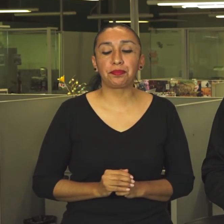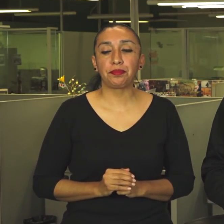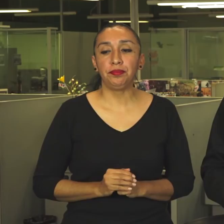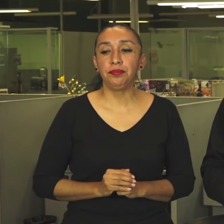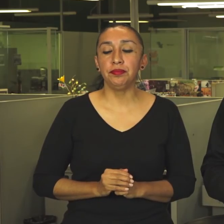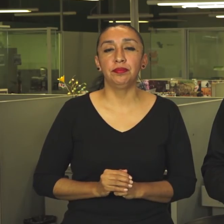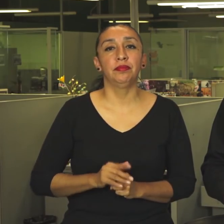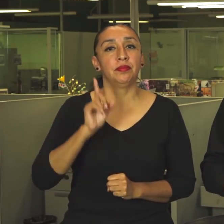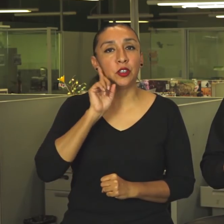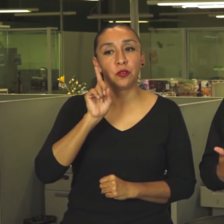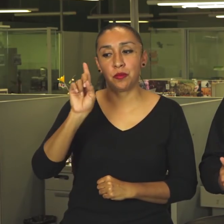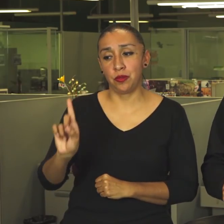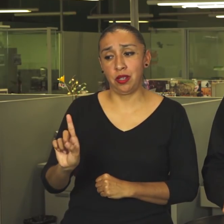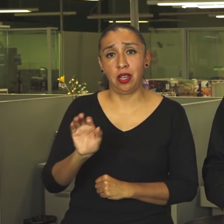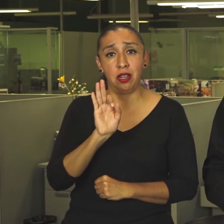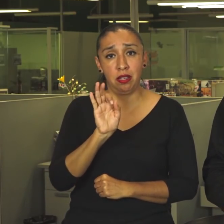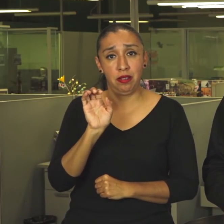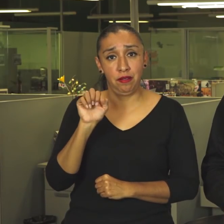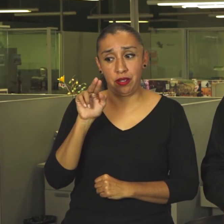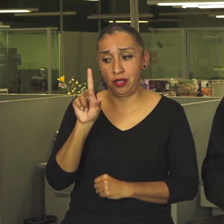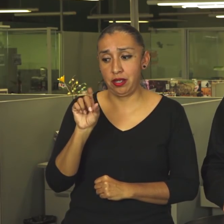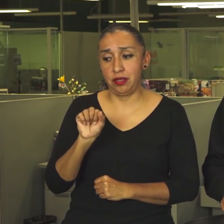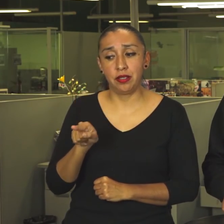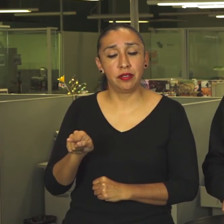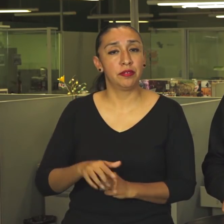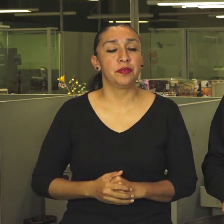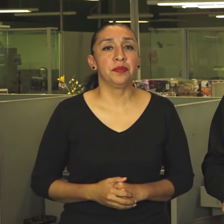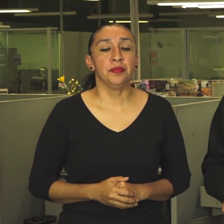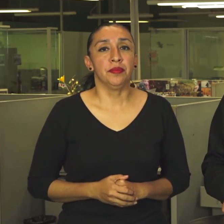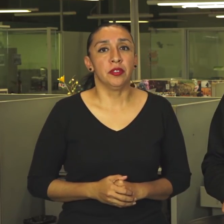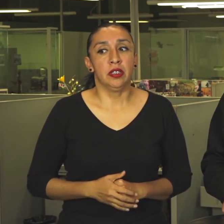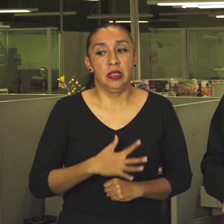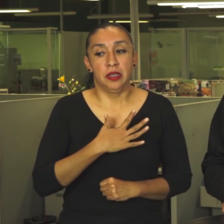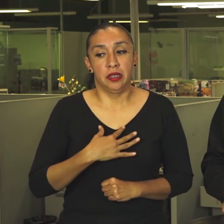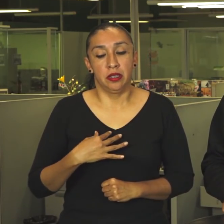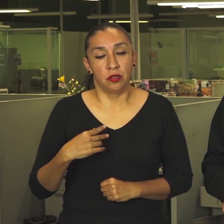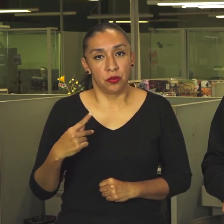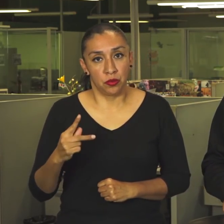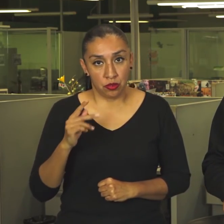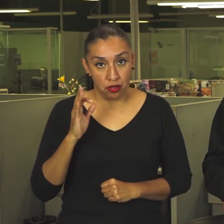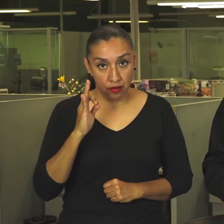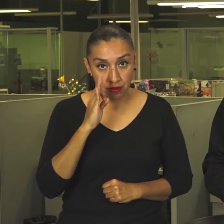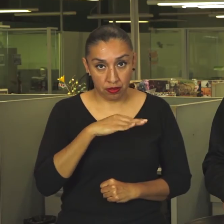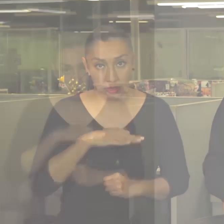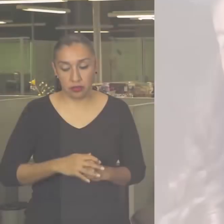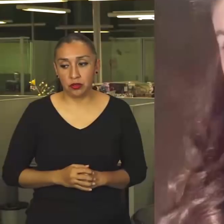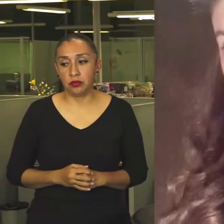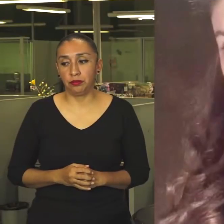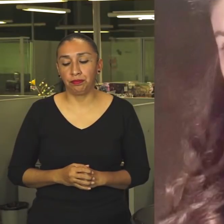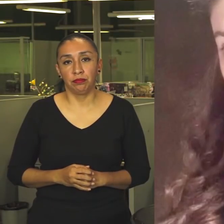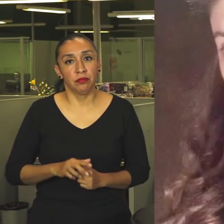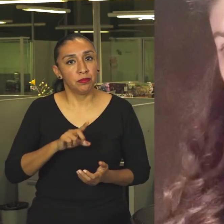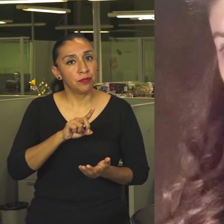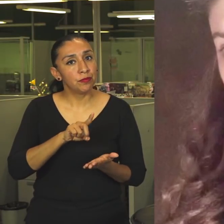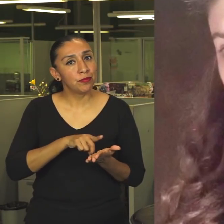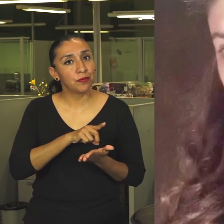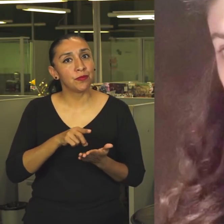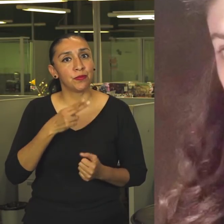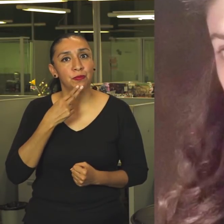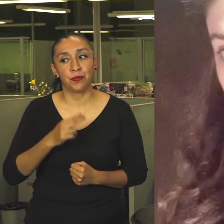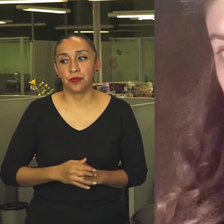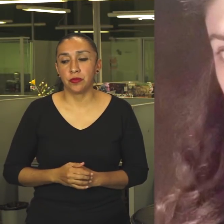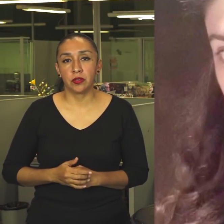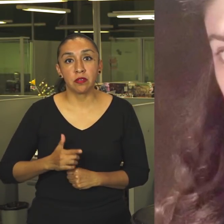hijastro descrito como violento con problemas de adicción y con gusto por andar armado fue con el que fernanda gonzález y dio en los meses previos